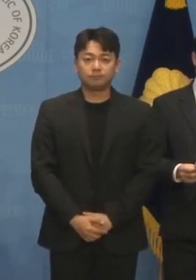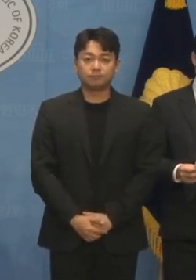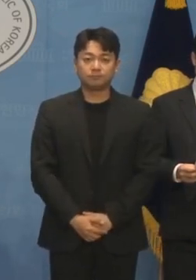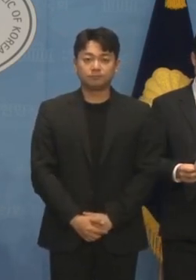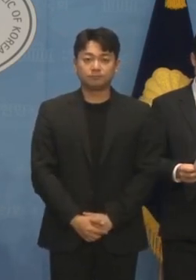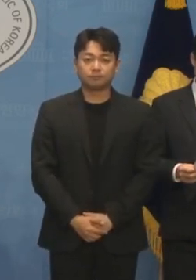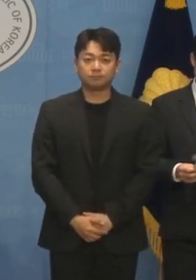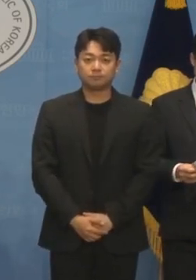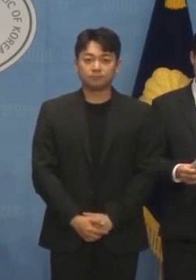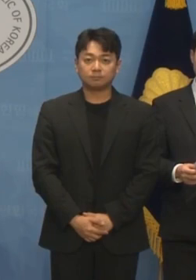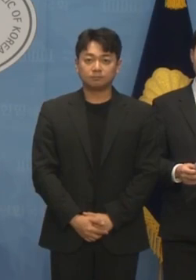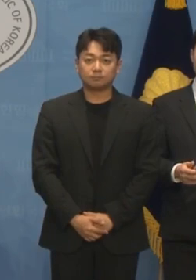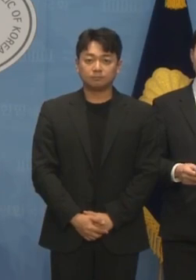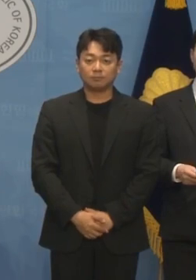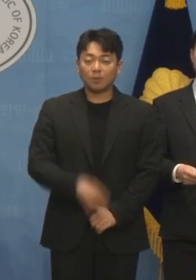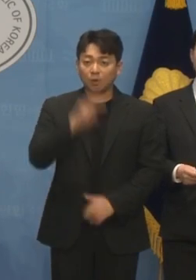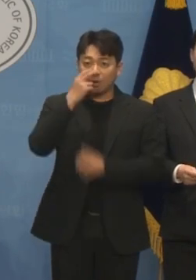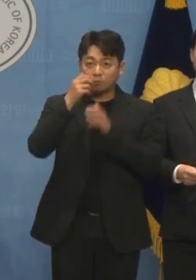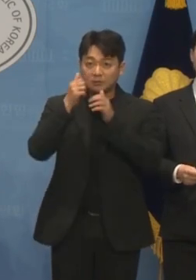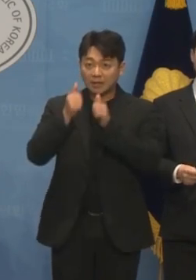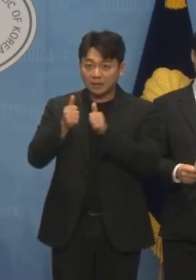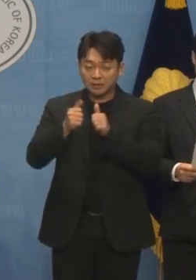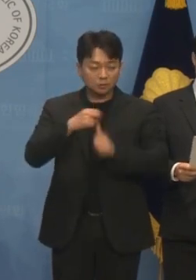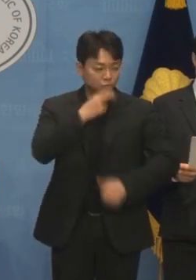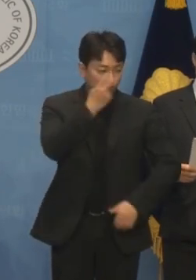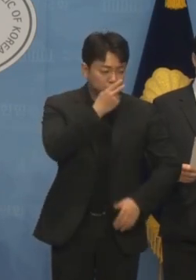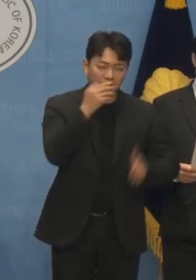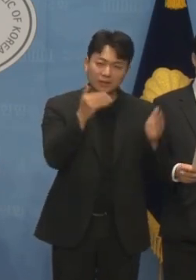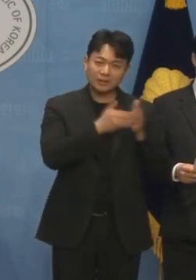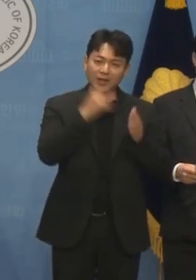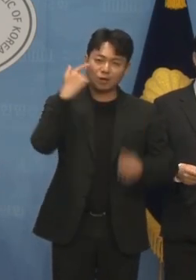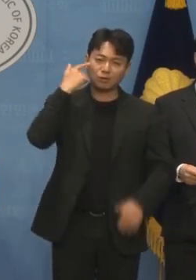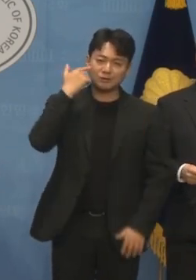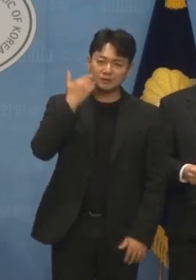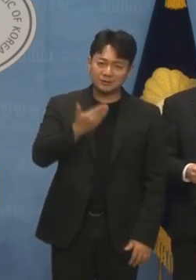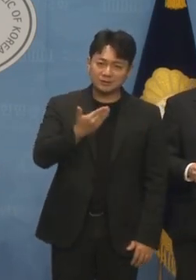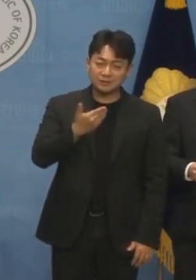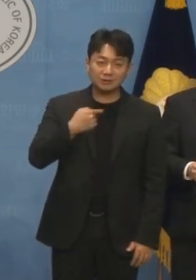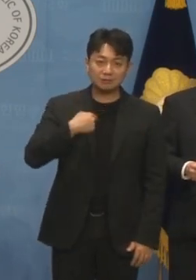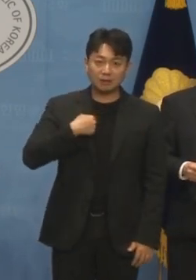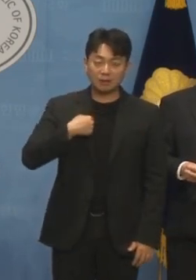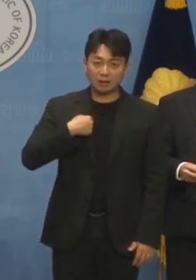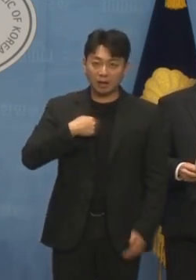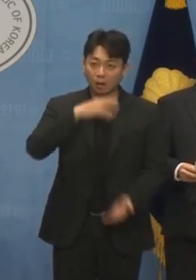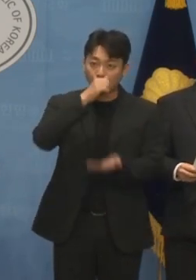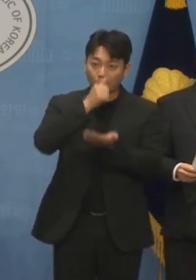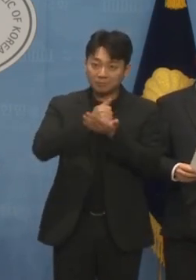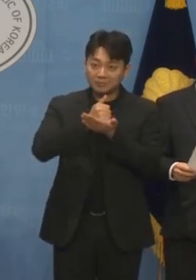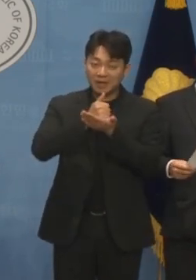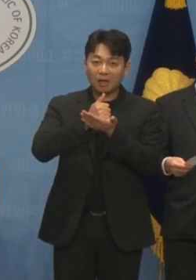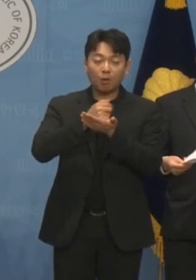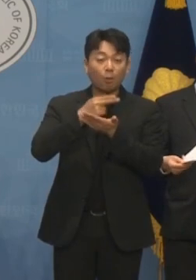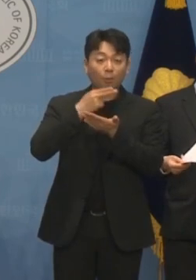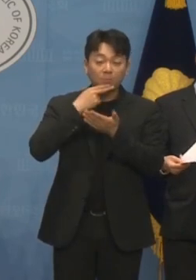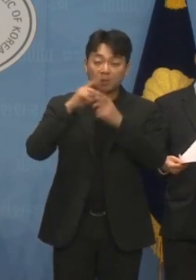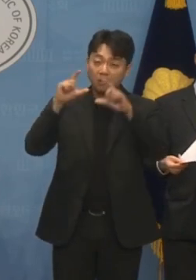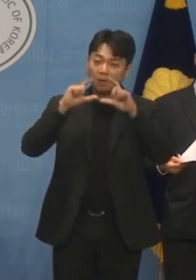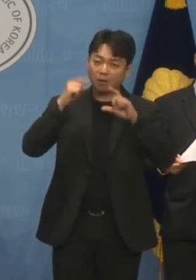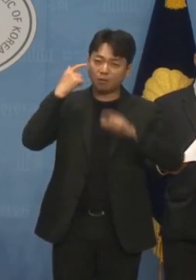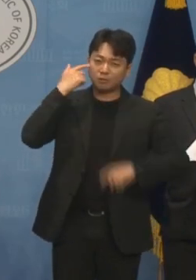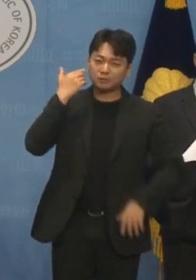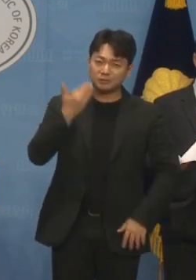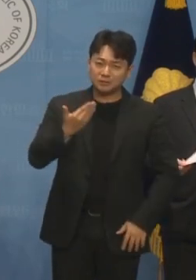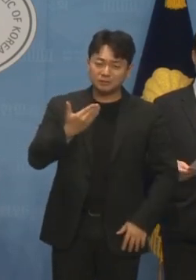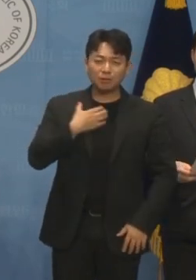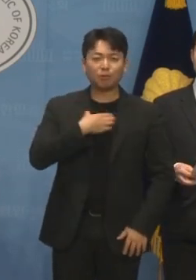들여다보지 않는 건지 정말 수사대상에서 제외된 건지 걱정된다 호소합니다